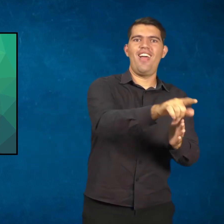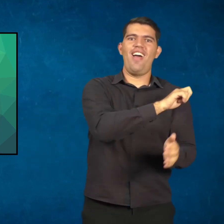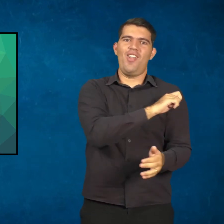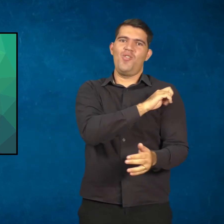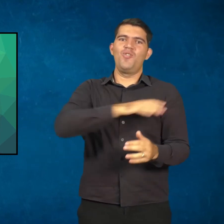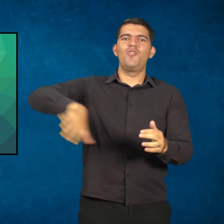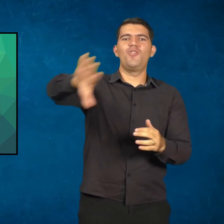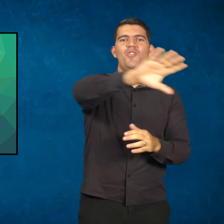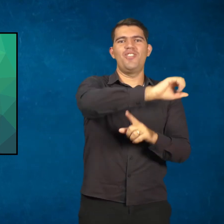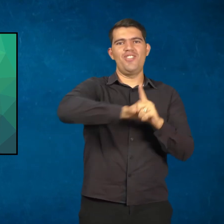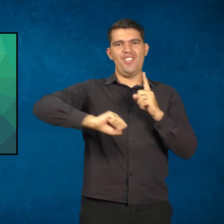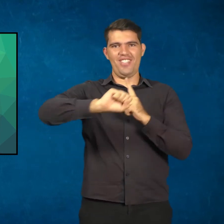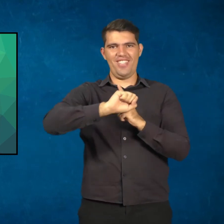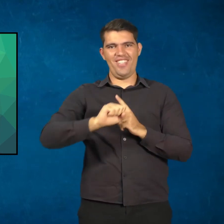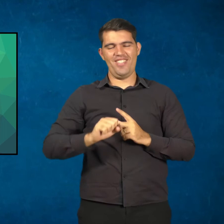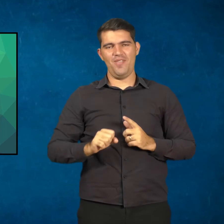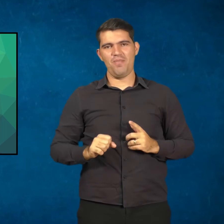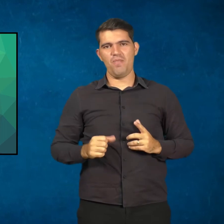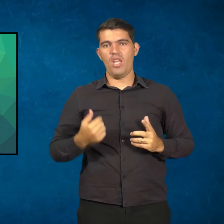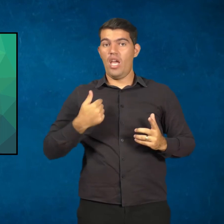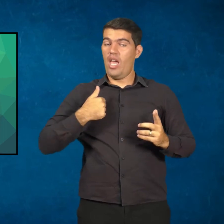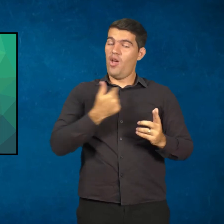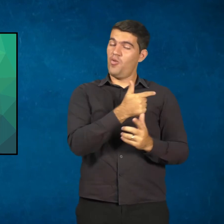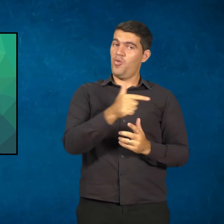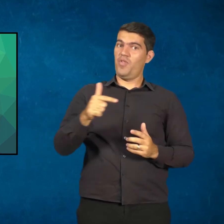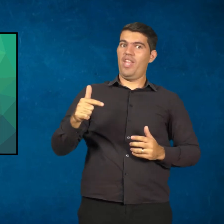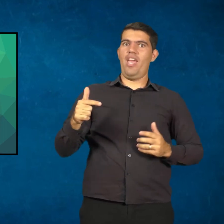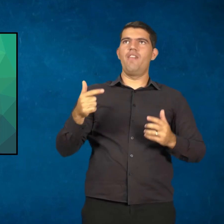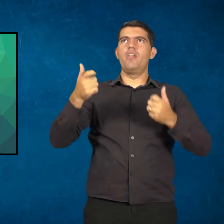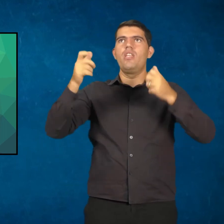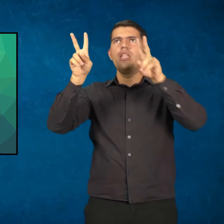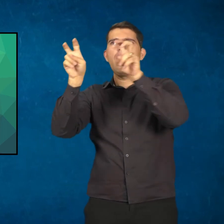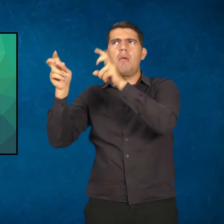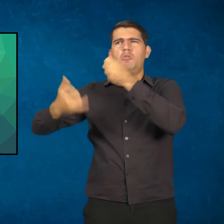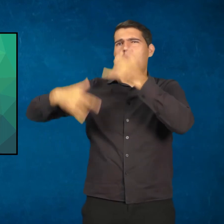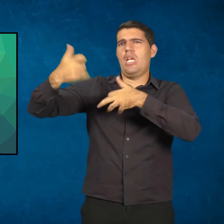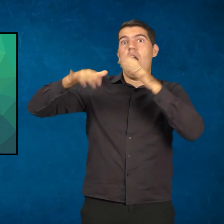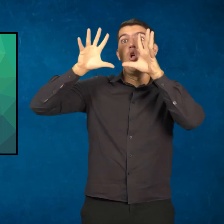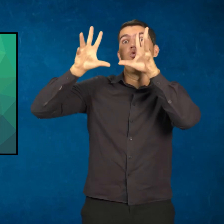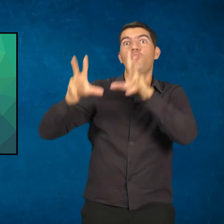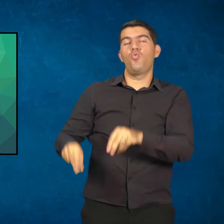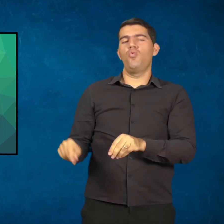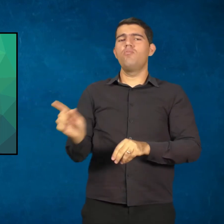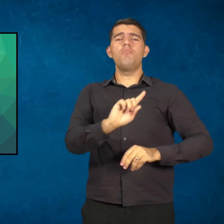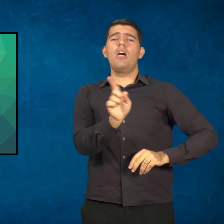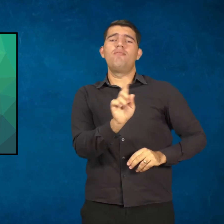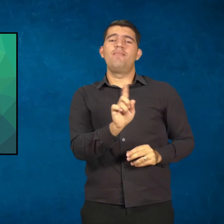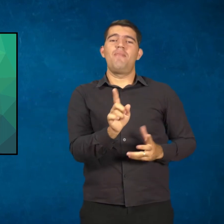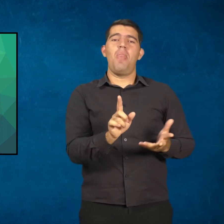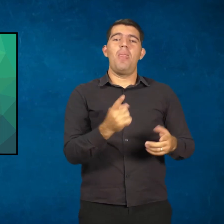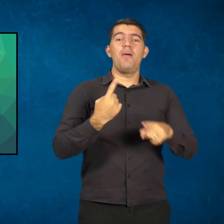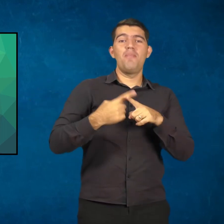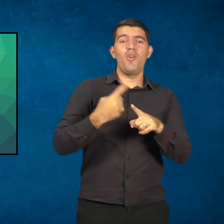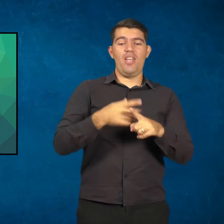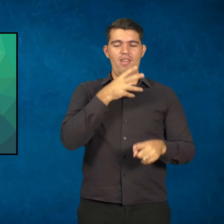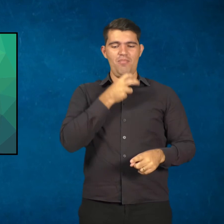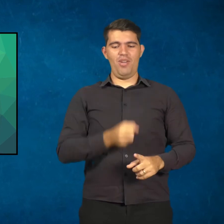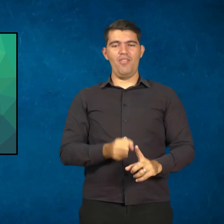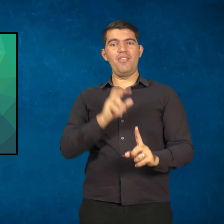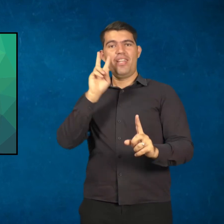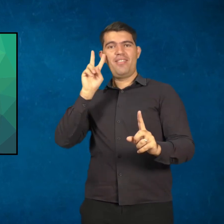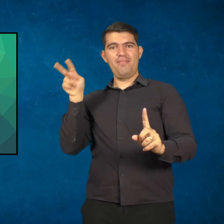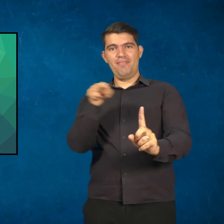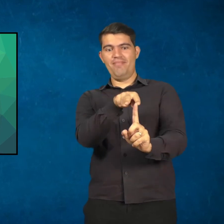sociedade. Não tive pretensão alguma de esgotar nenhum tema aqui com vocês. Afinal, na perspectiva de Paulo